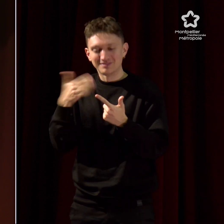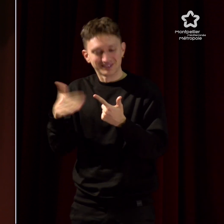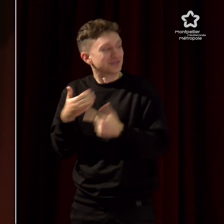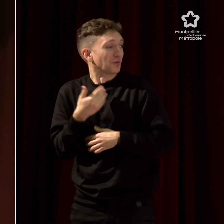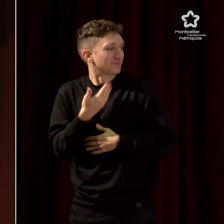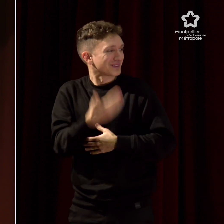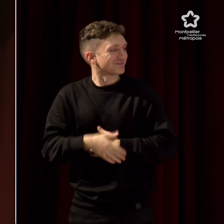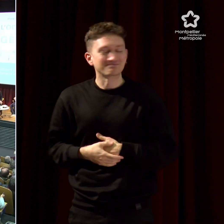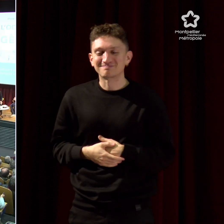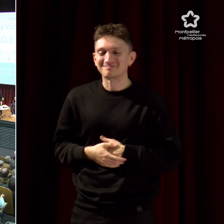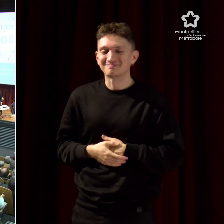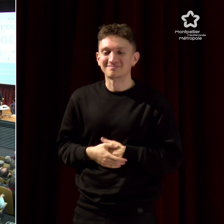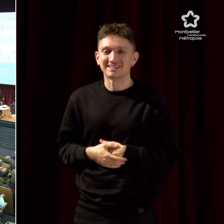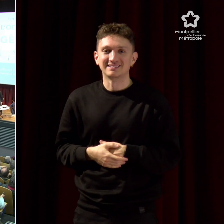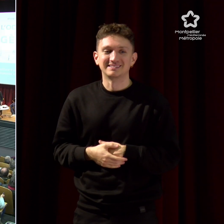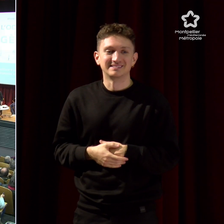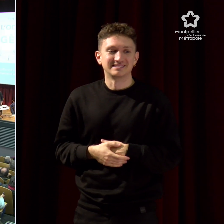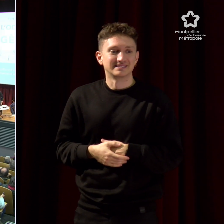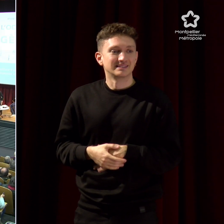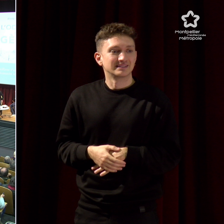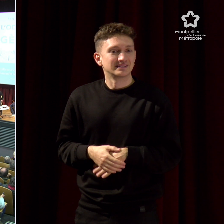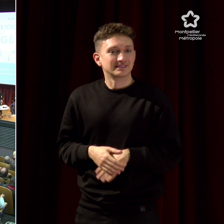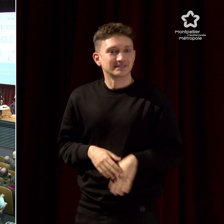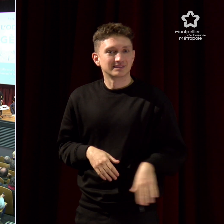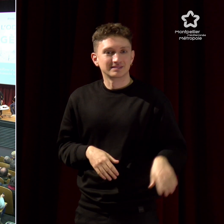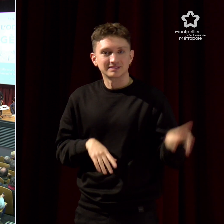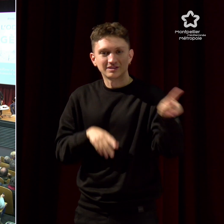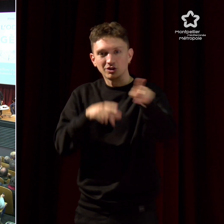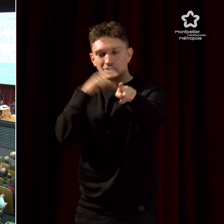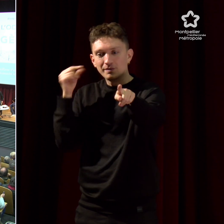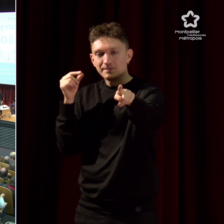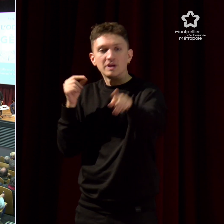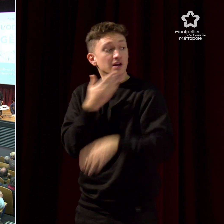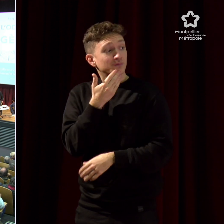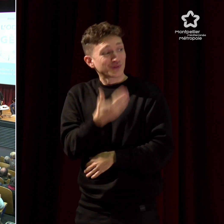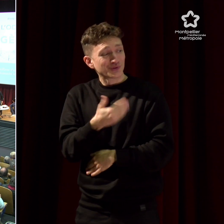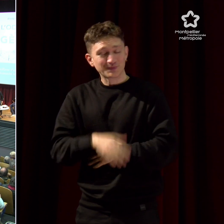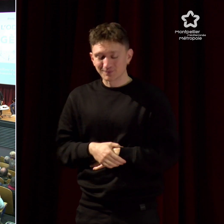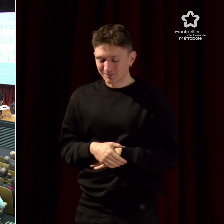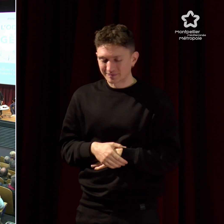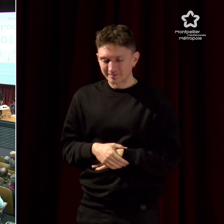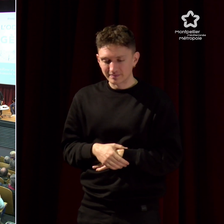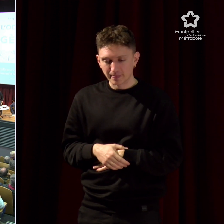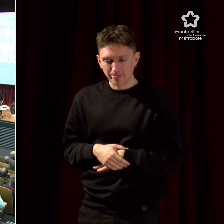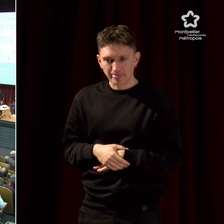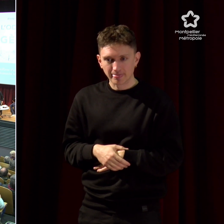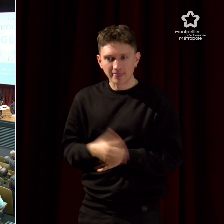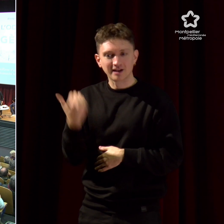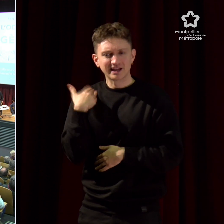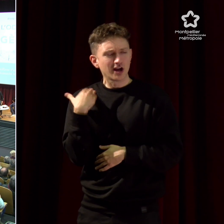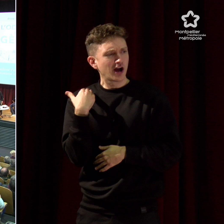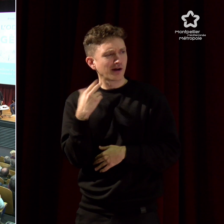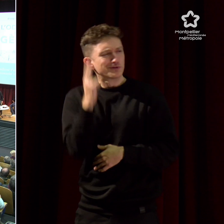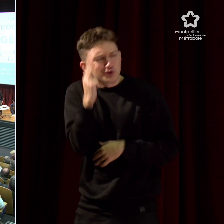beaucoup. Merci. Oui, bonjour. Vous avez juste souligné les cas sardes